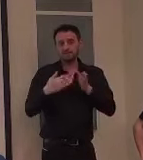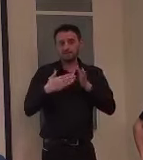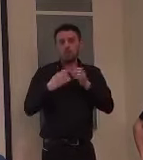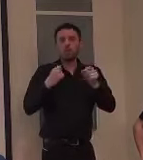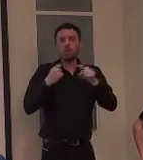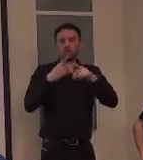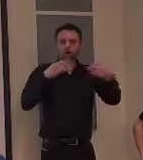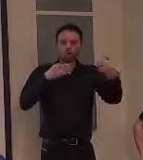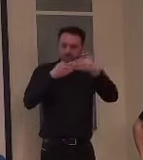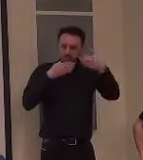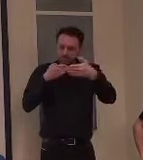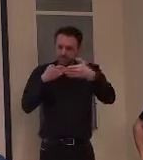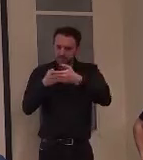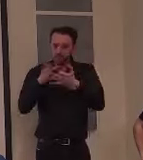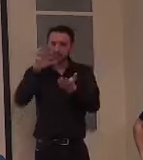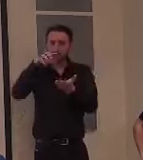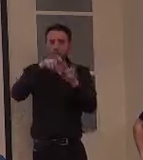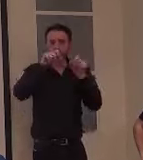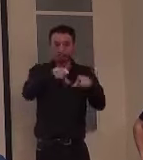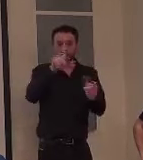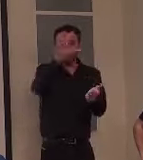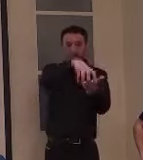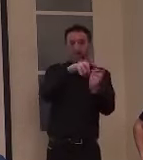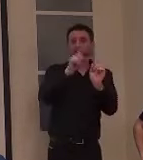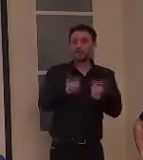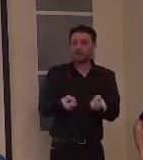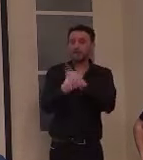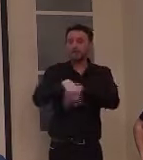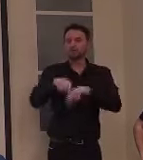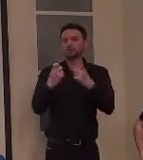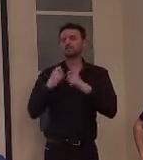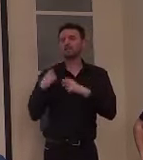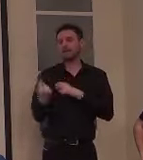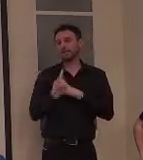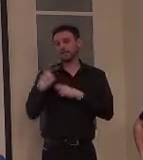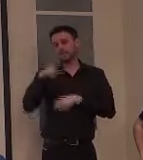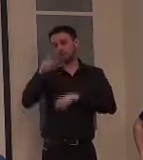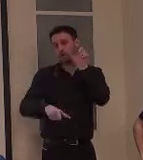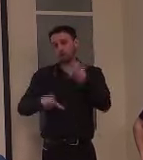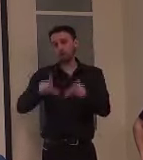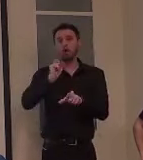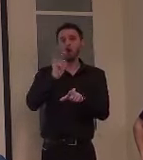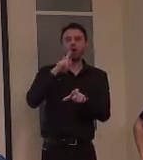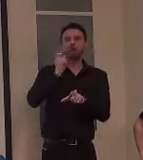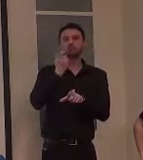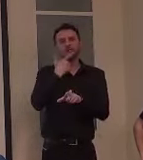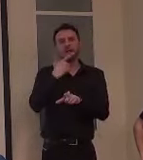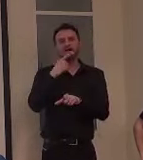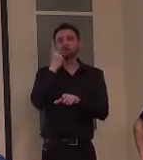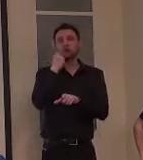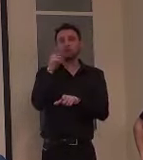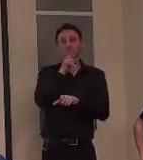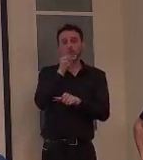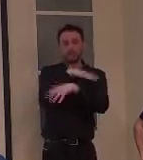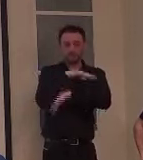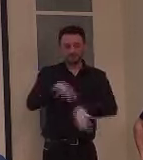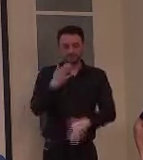velar presentes en la institución y las necesidades individuales de los y las niños y niñas